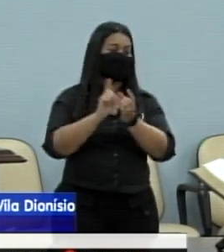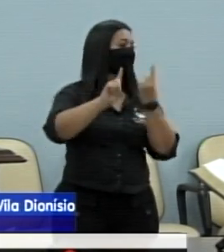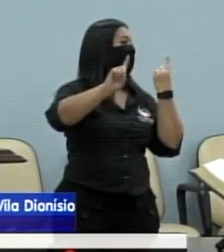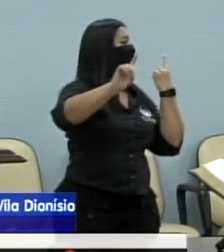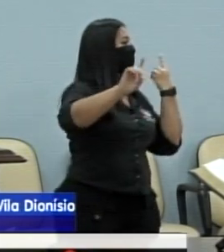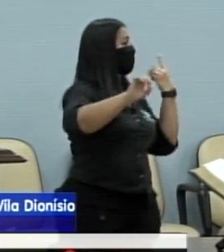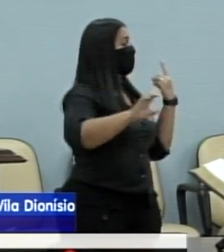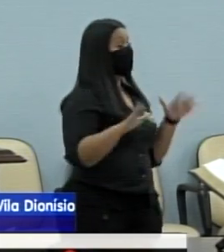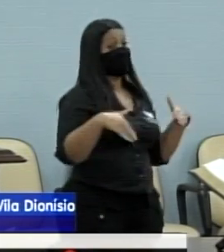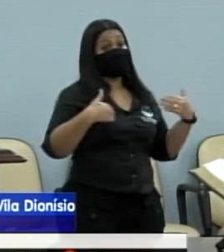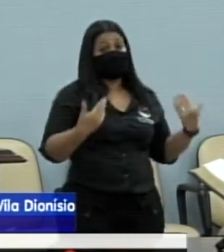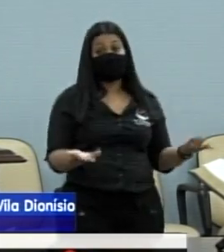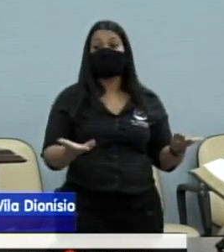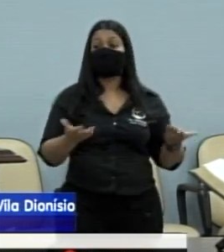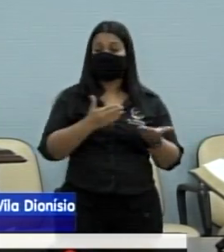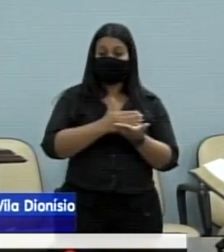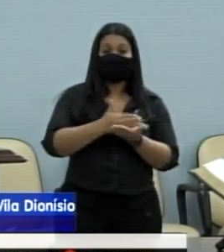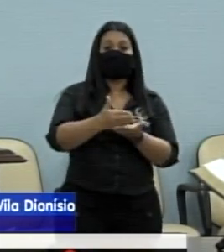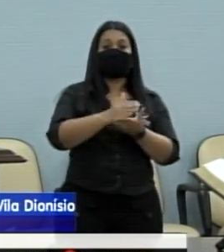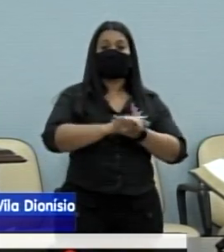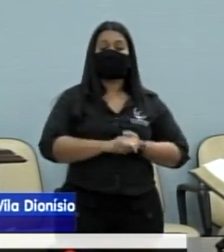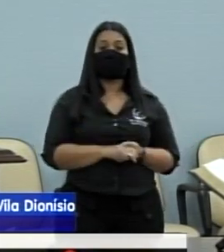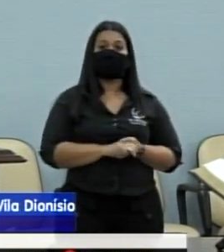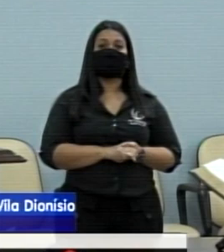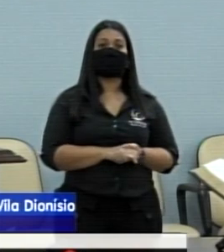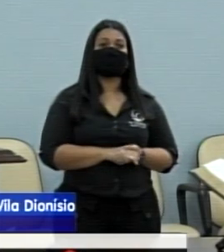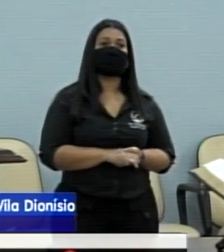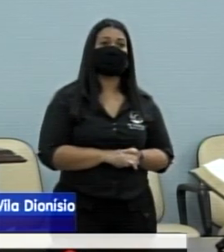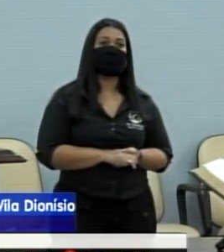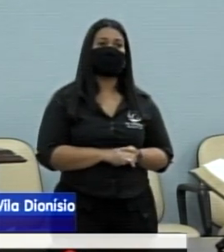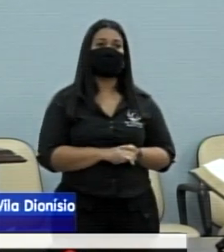setor, né? Então a gente já começa por aí.